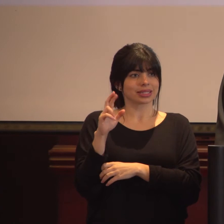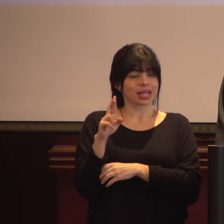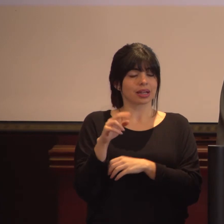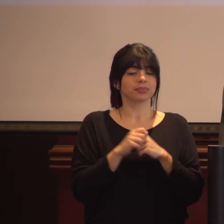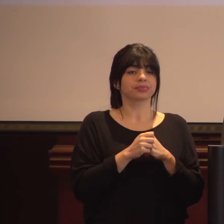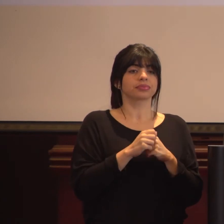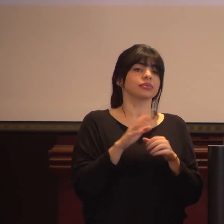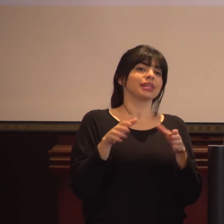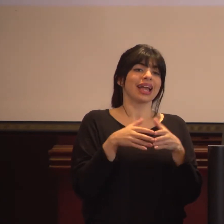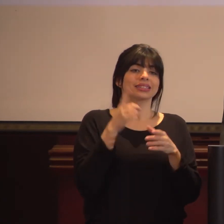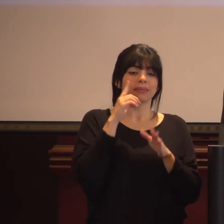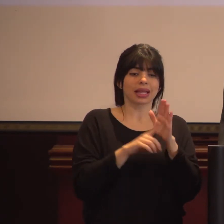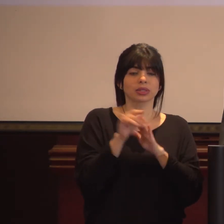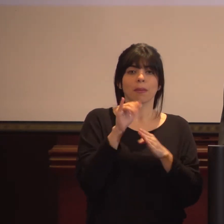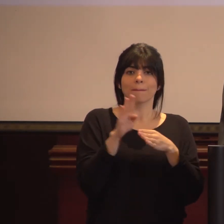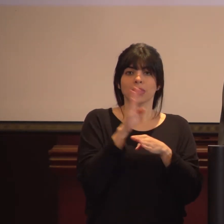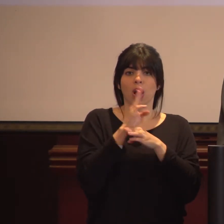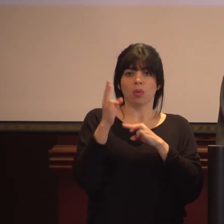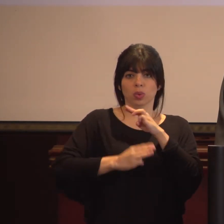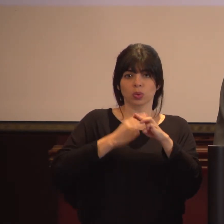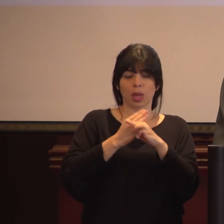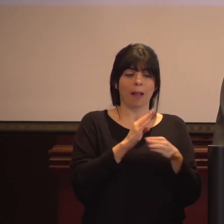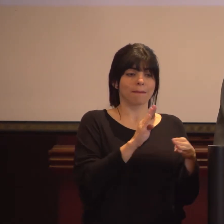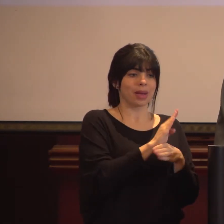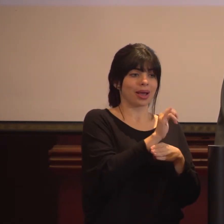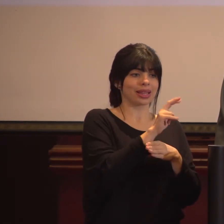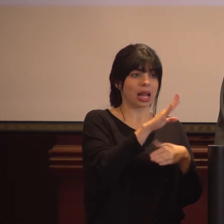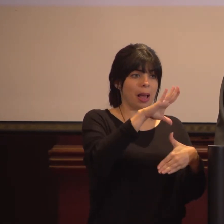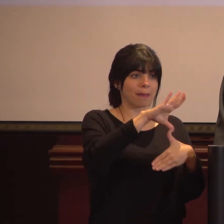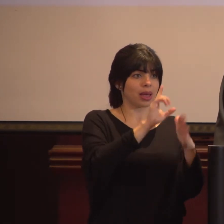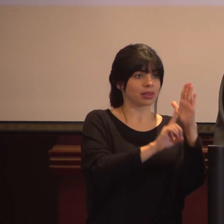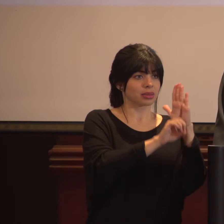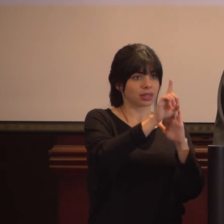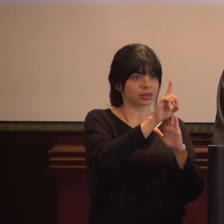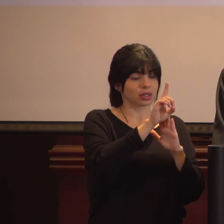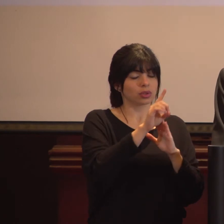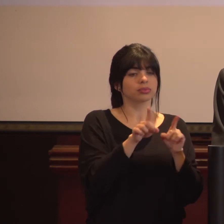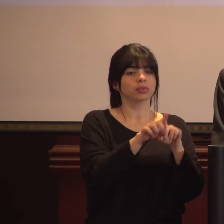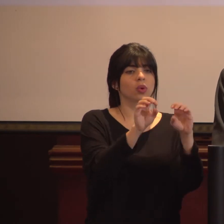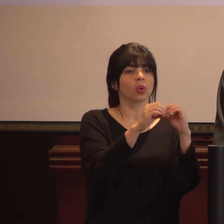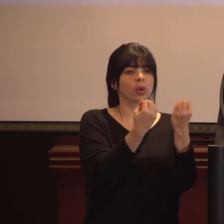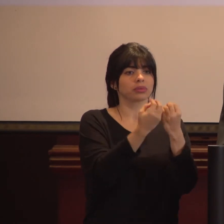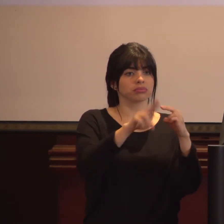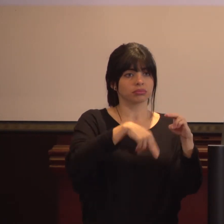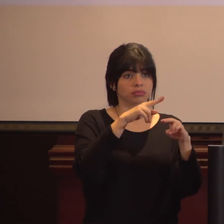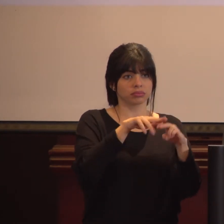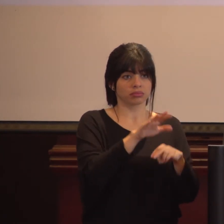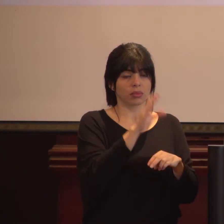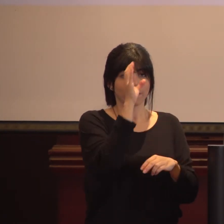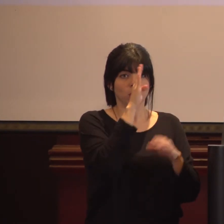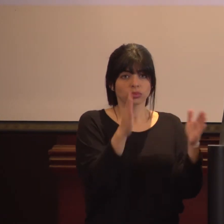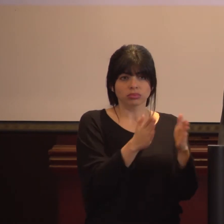agencias de desarrollo como el Banco Mundial y el banco interamericano de desarrollo los organismos nacionales de